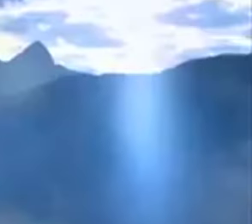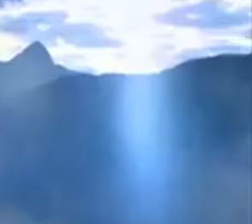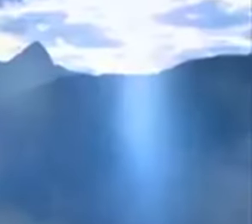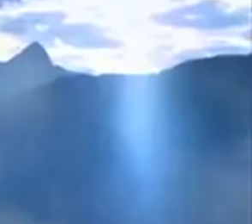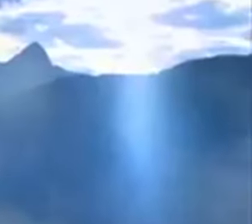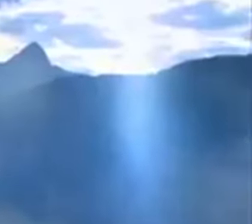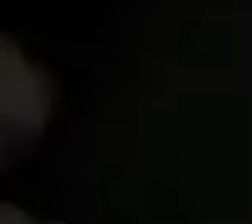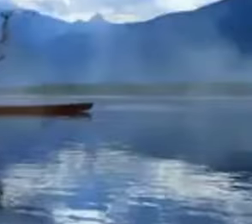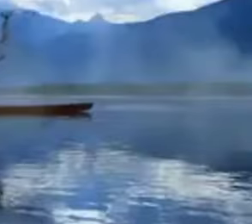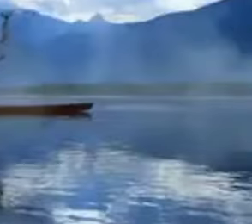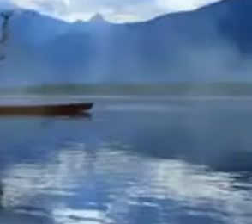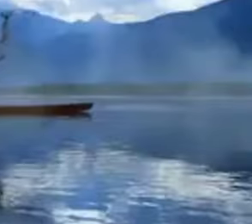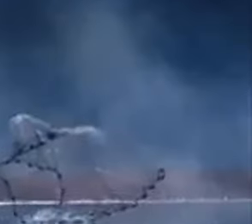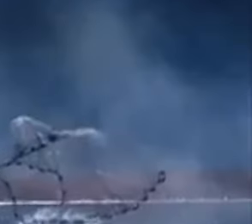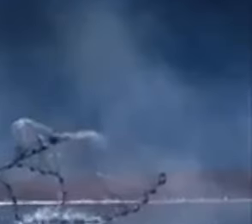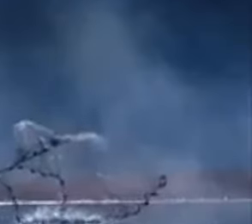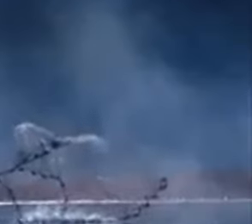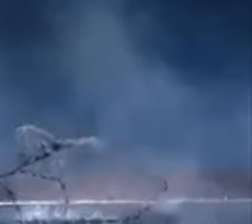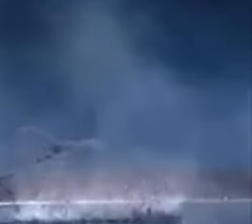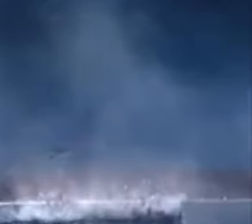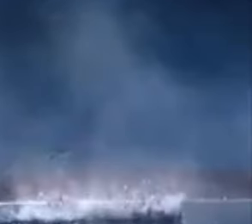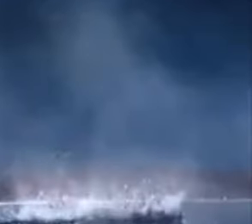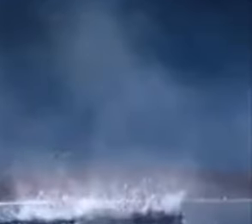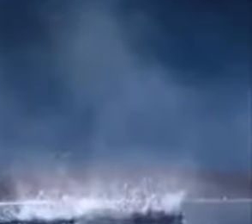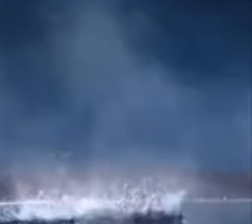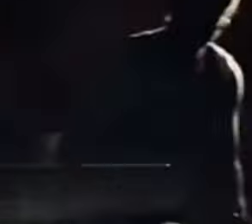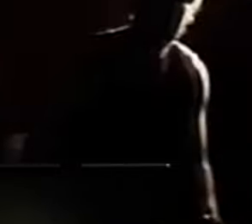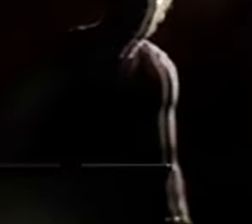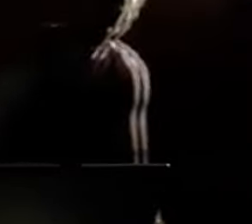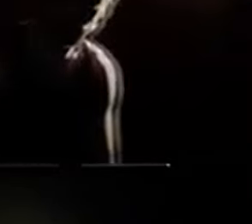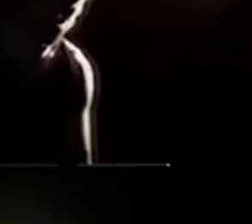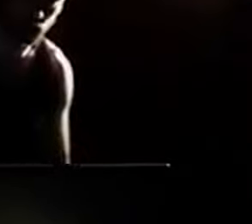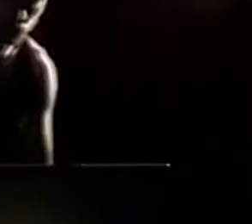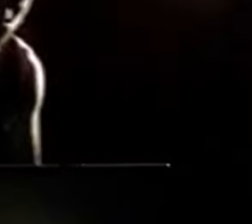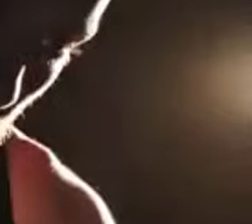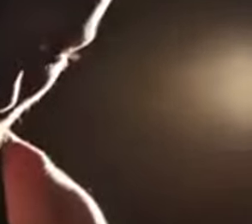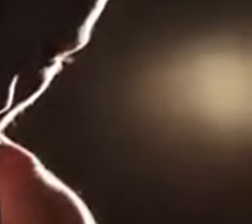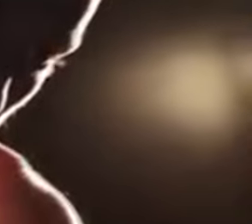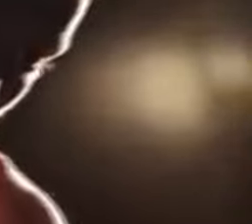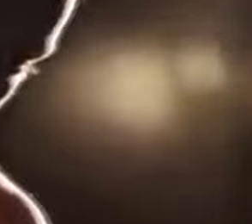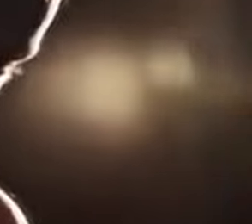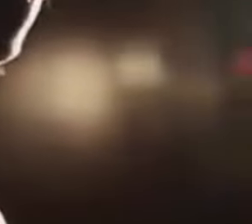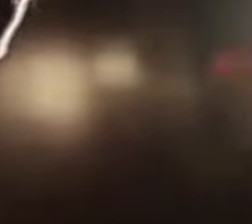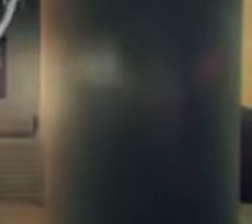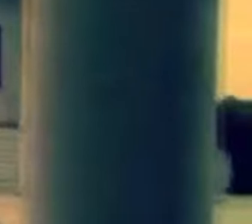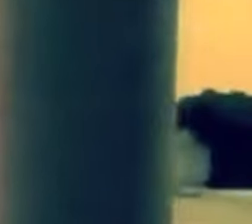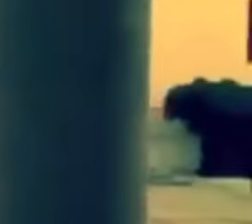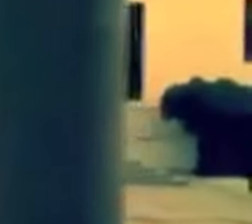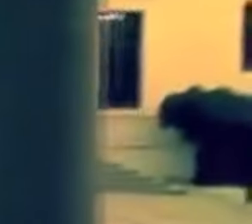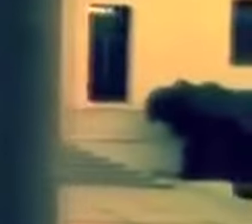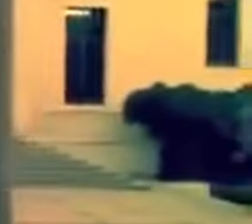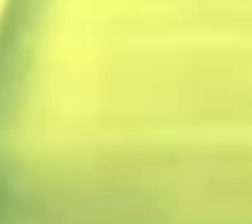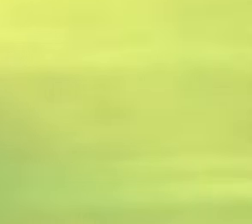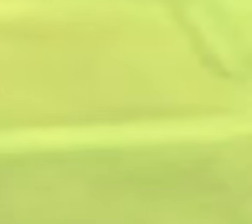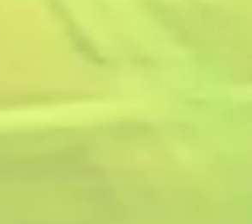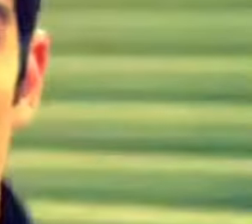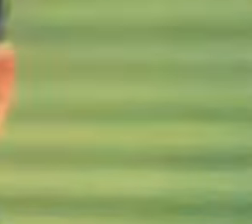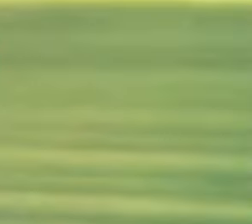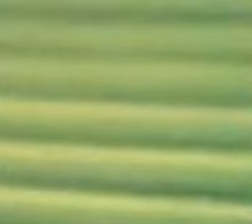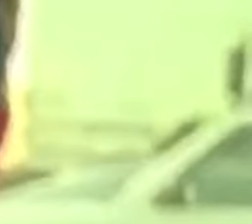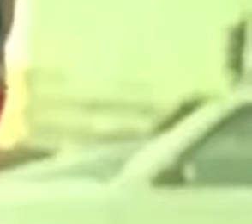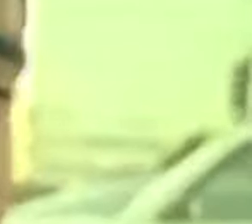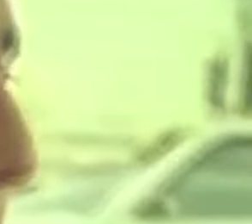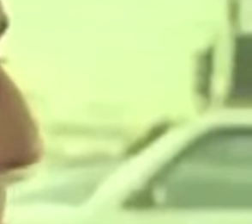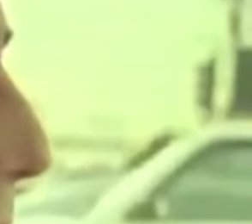Ninguém pode cobrar mais de você do que você mesmo. É você o grande chefe da sua vida, do seu